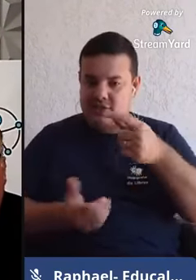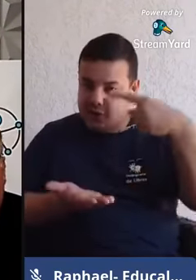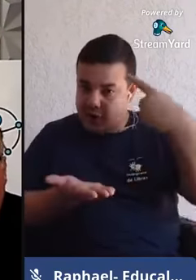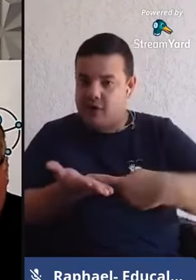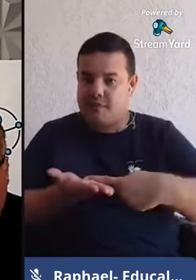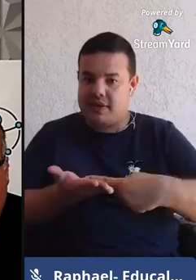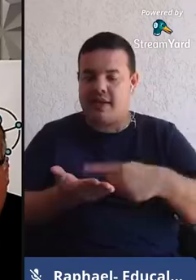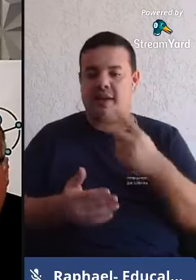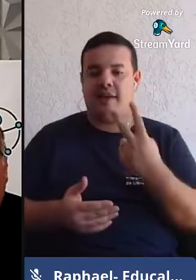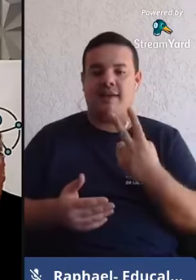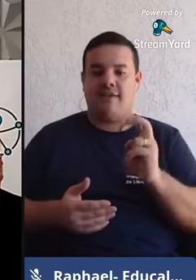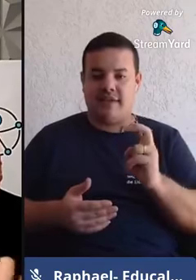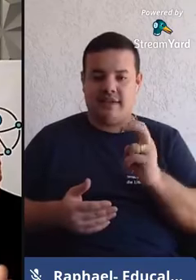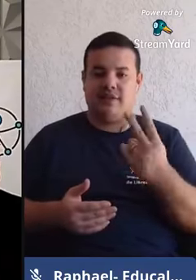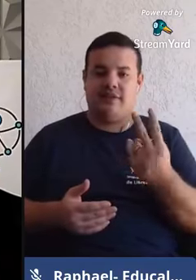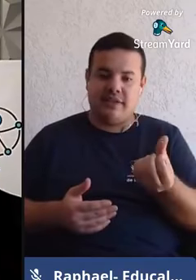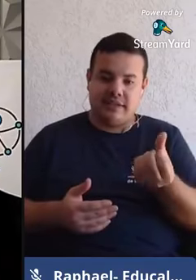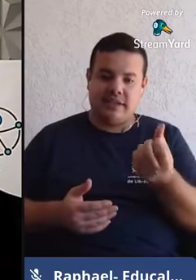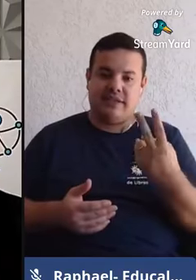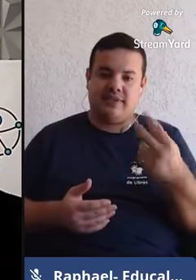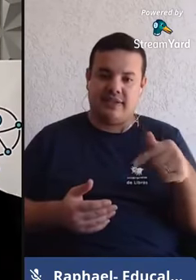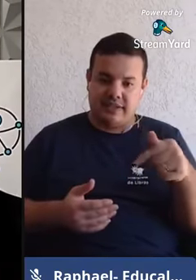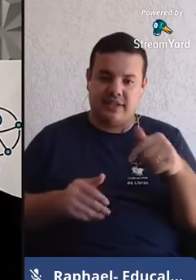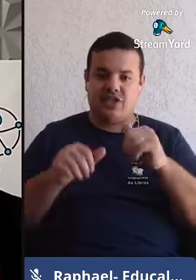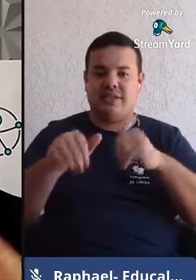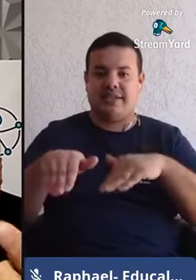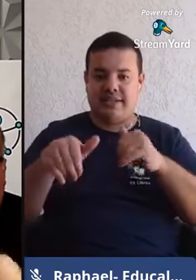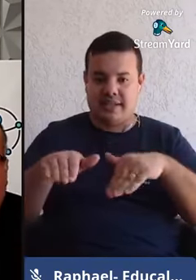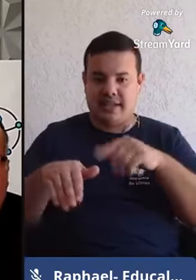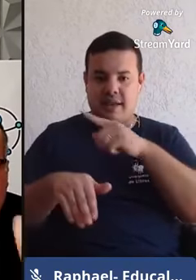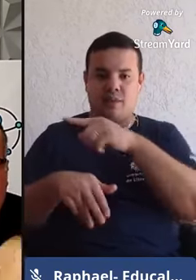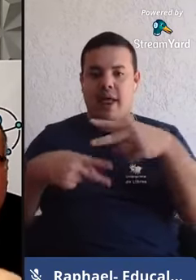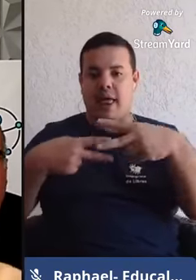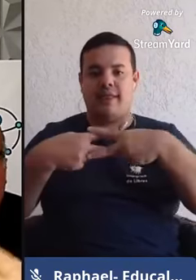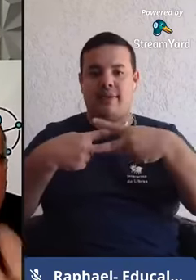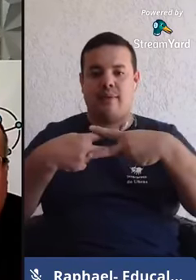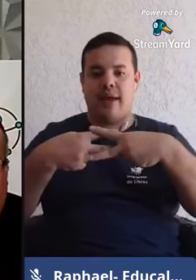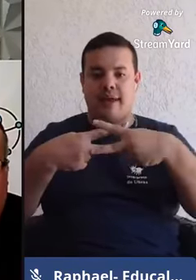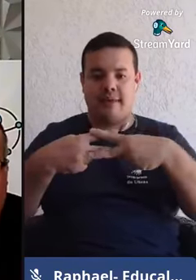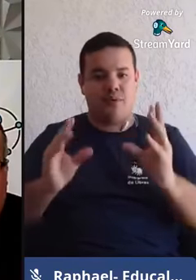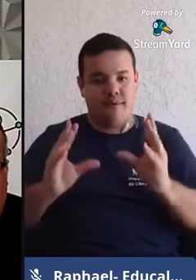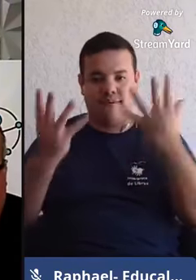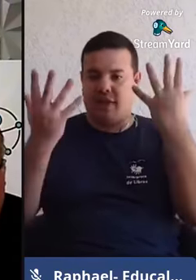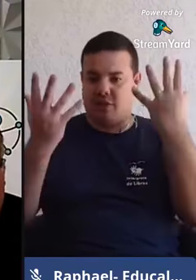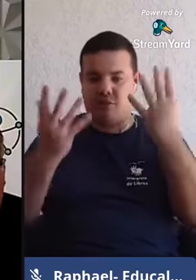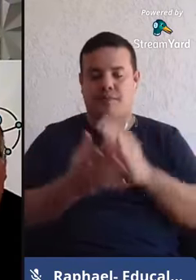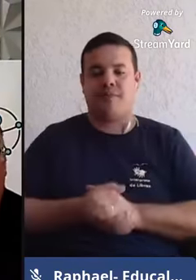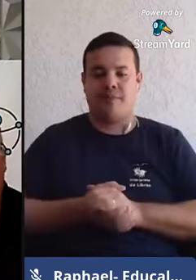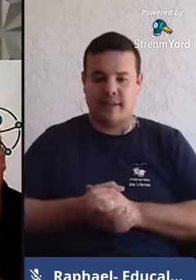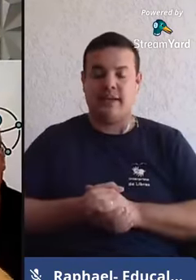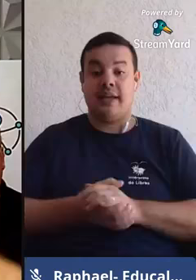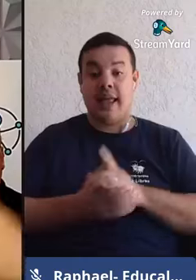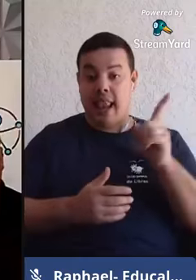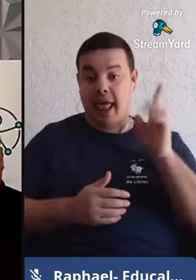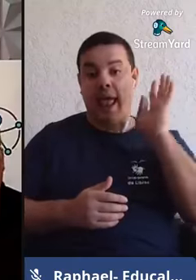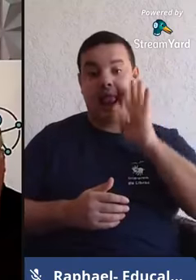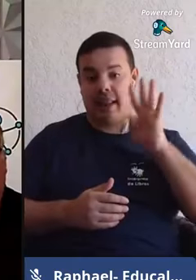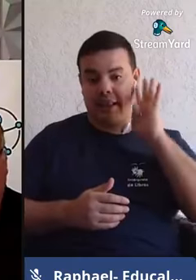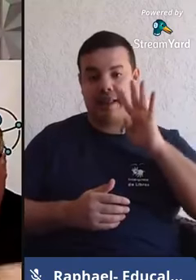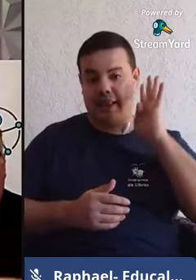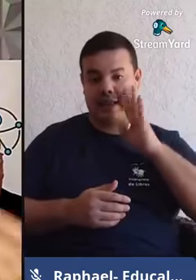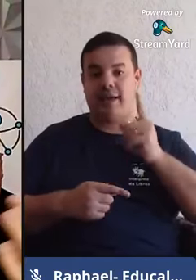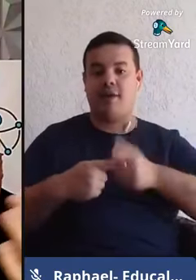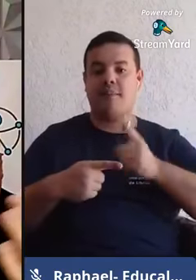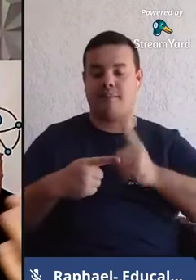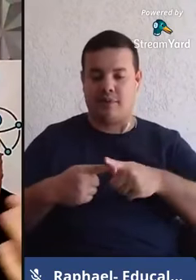26 e 27 de setembro, um grande evento lá no AMB. E o que acontece no AMB, né, que é legal? Porque a feira era a céu